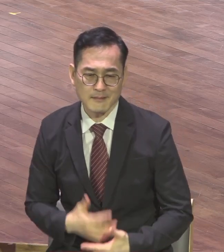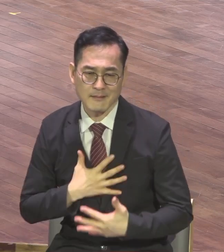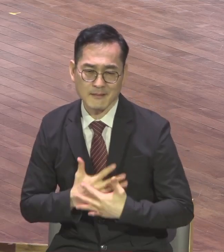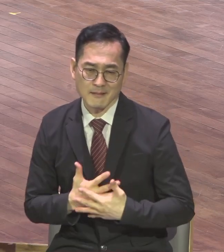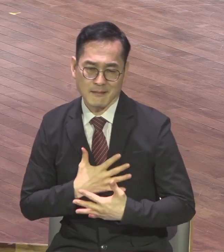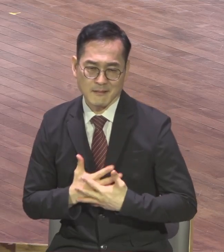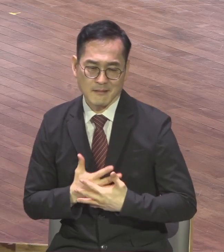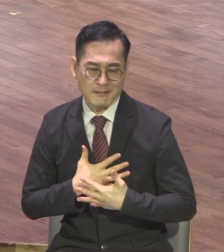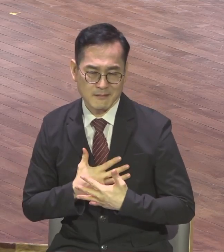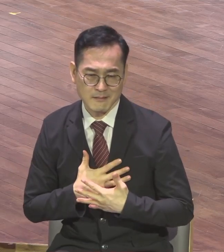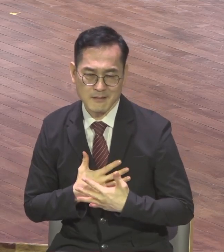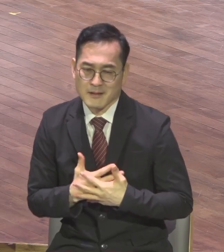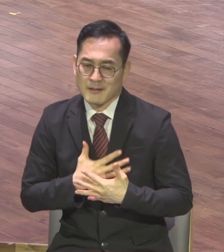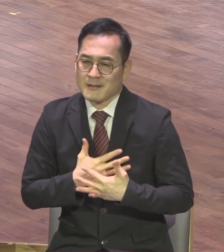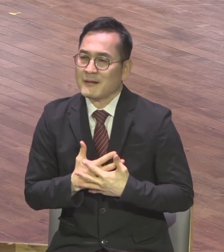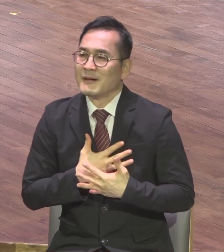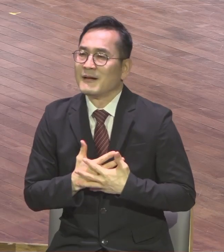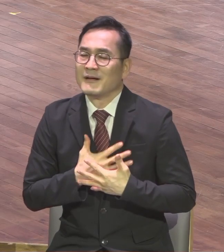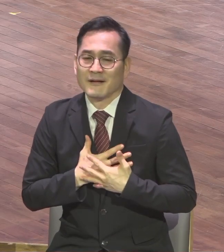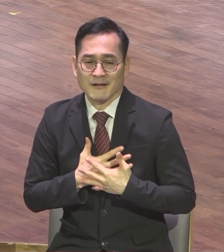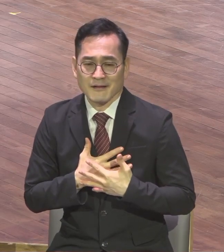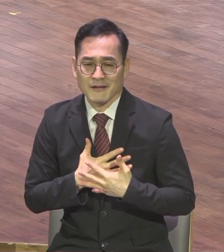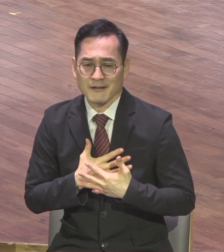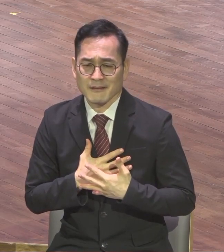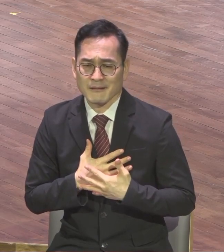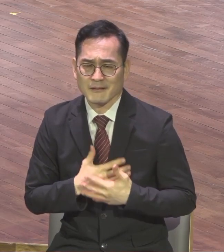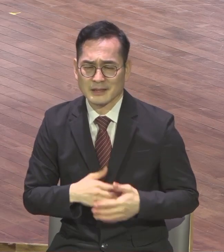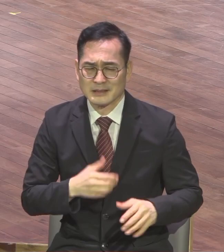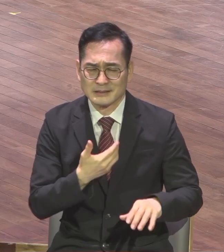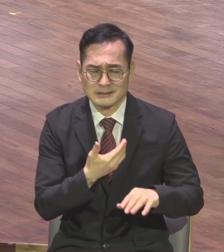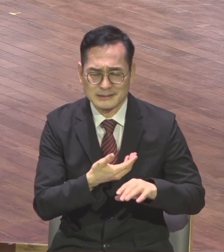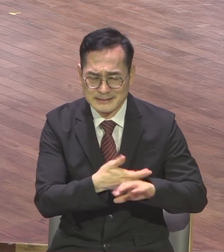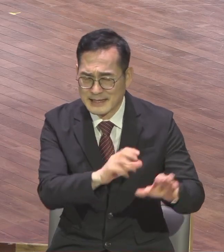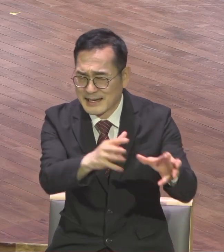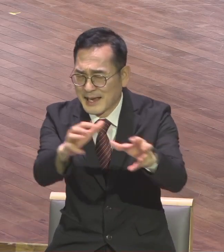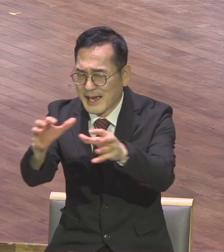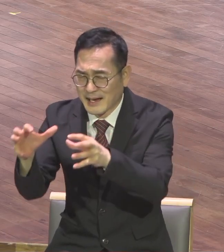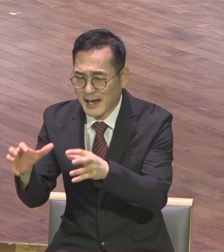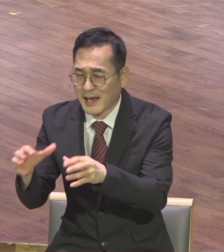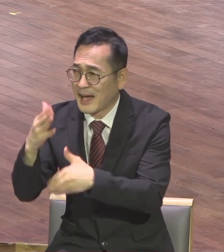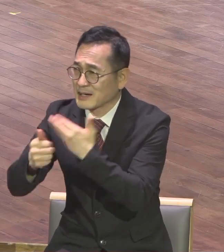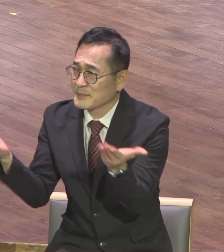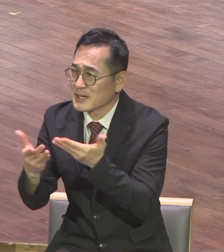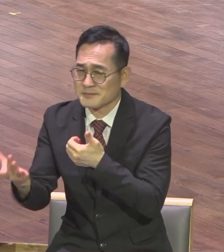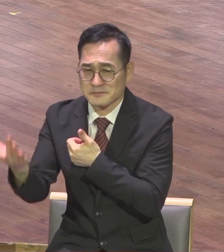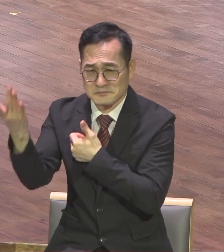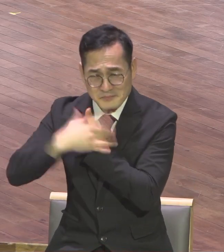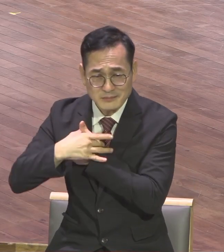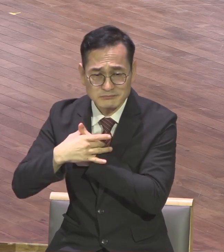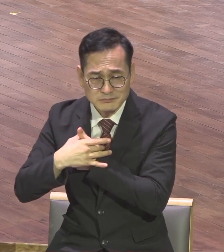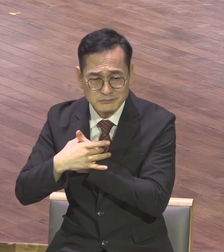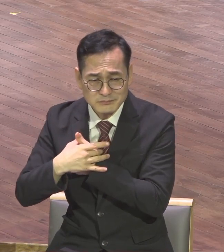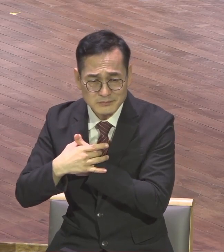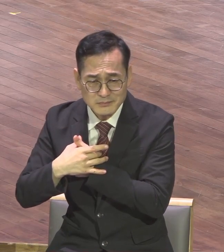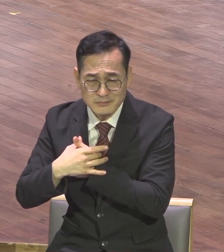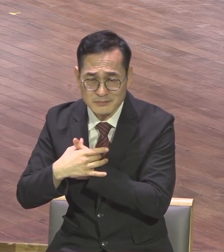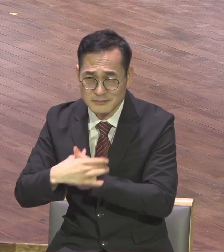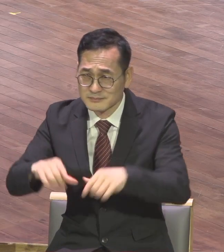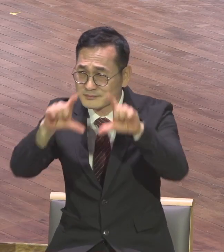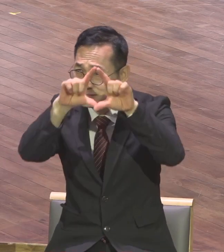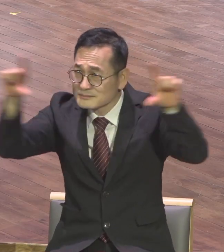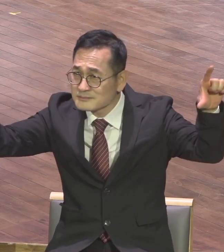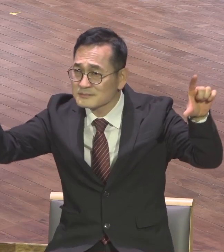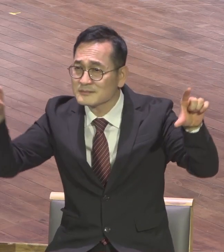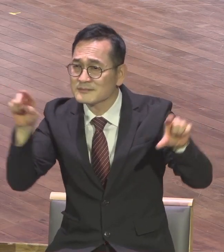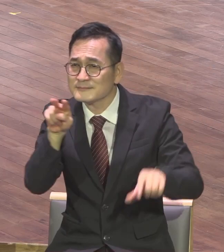두근두근 만국을 기업으로 이게 말이 됩니까? 연약한 우리 아무것도 안 우리에게 만국을